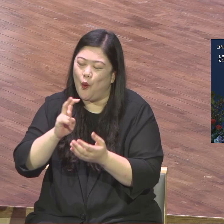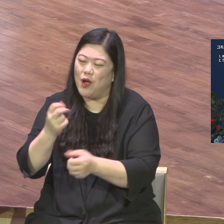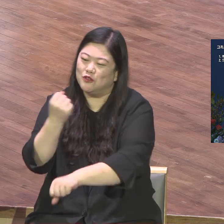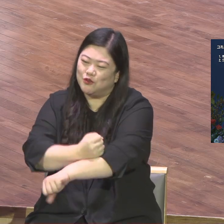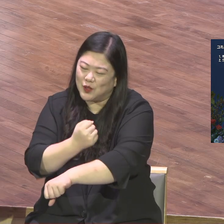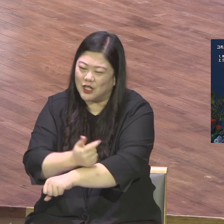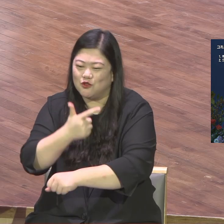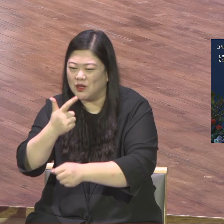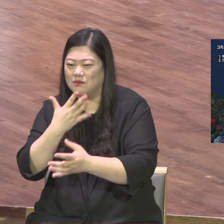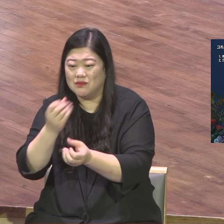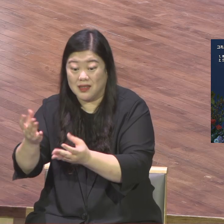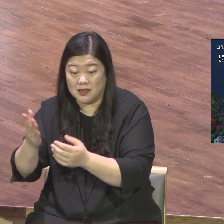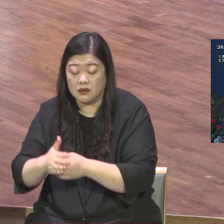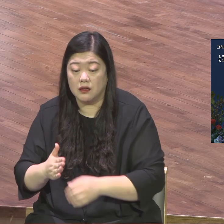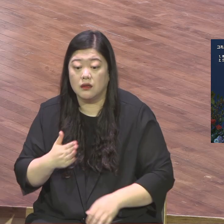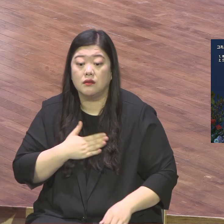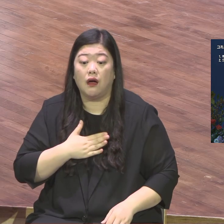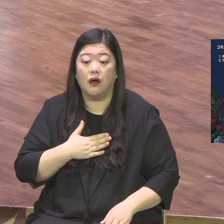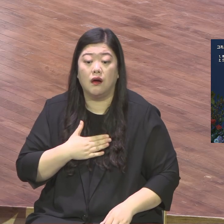하겠다.